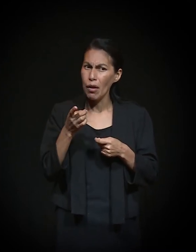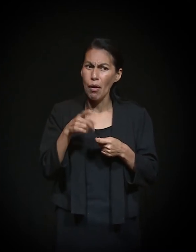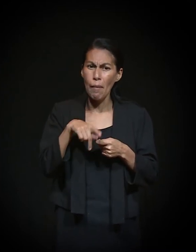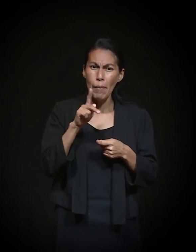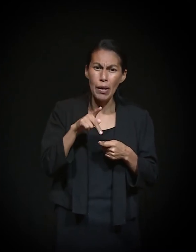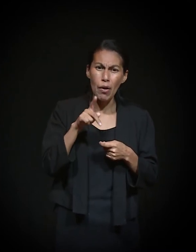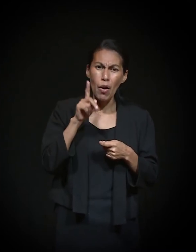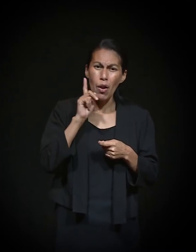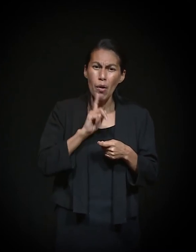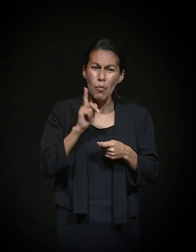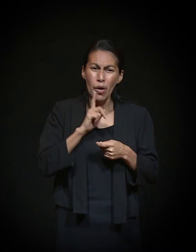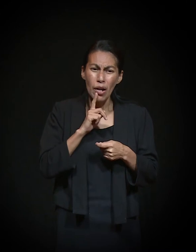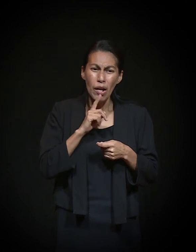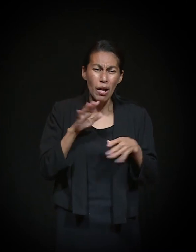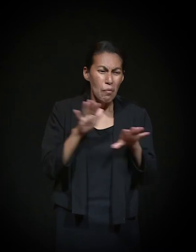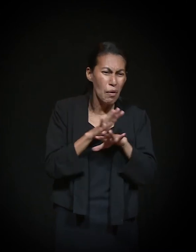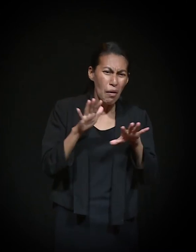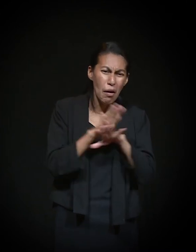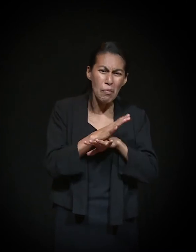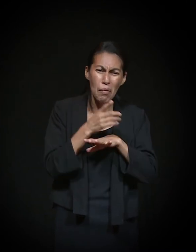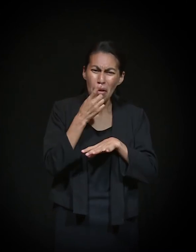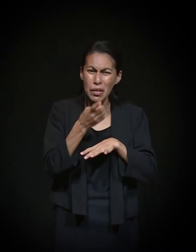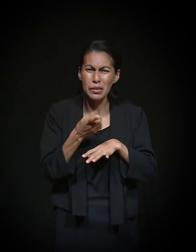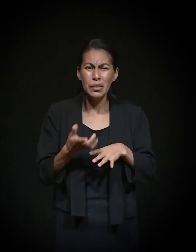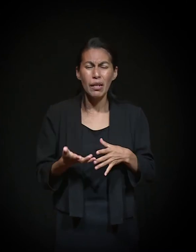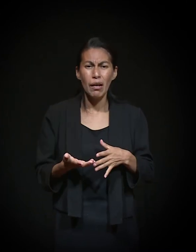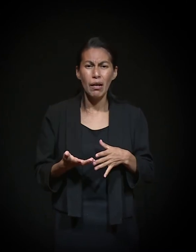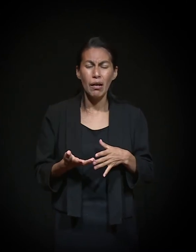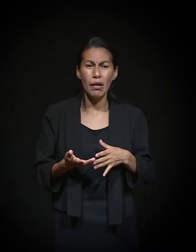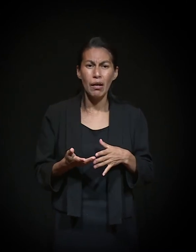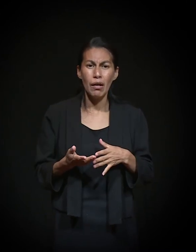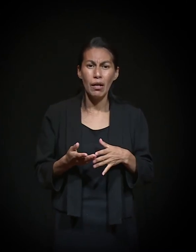decir como que ella cambiaba la frecuencia cada día.